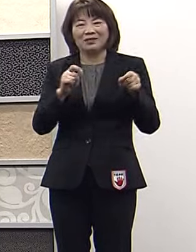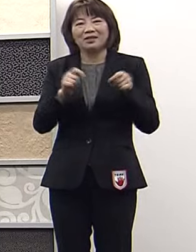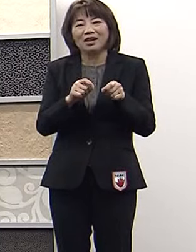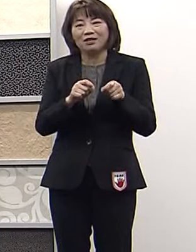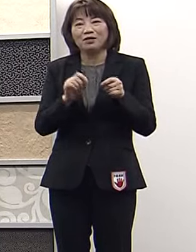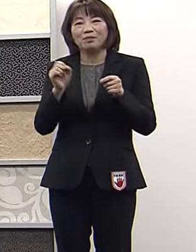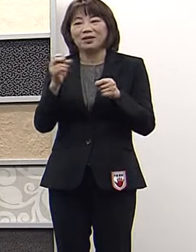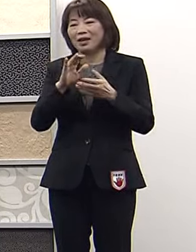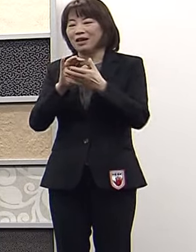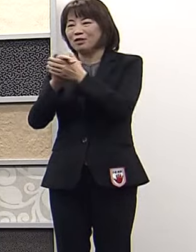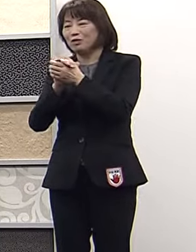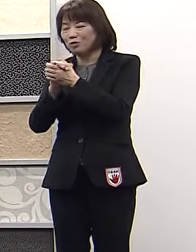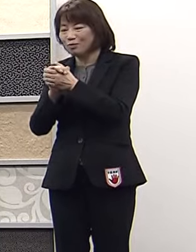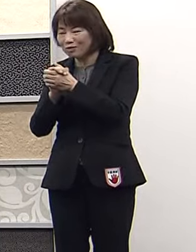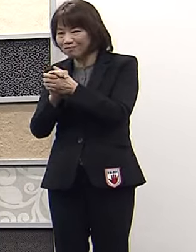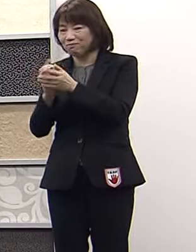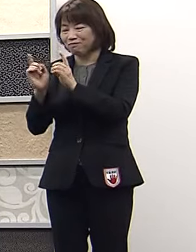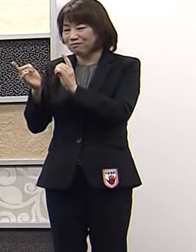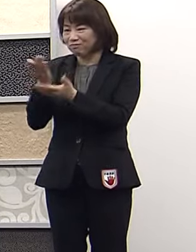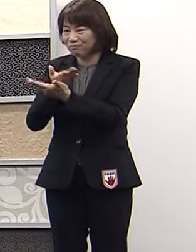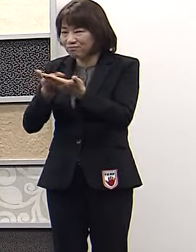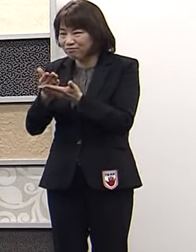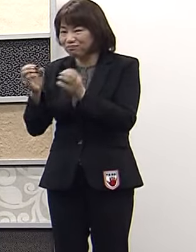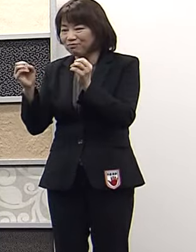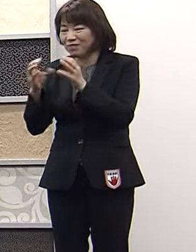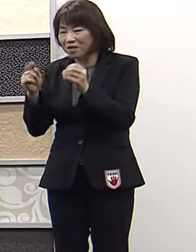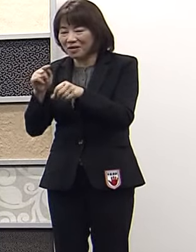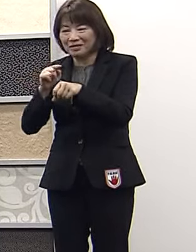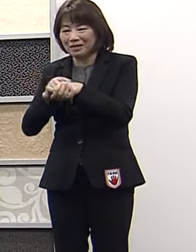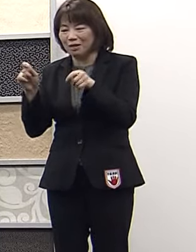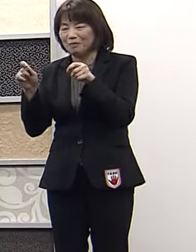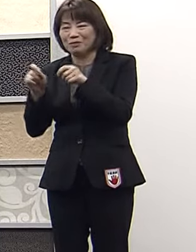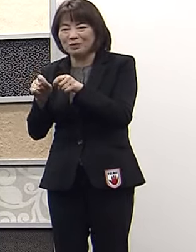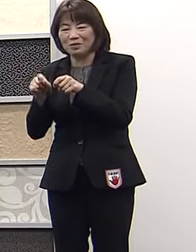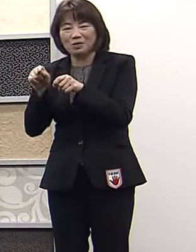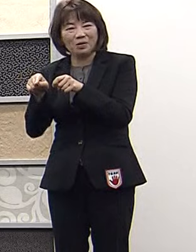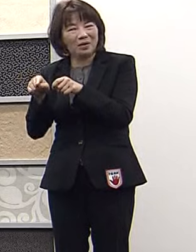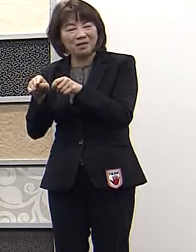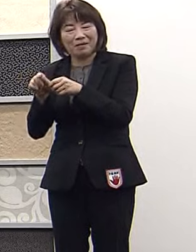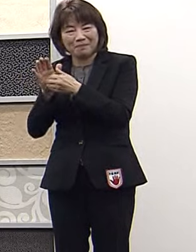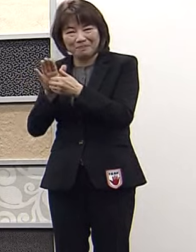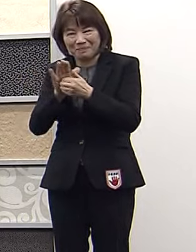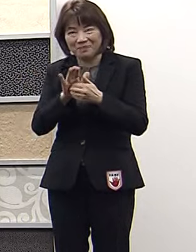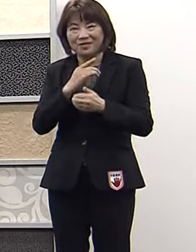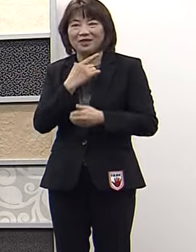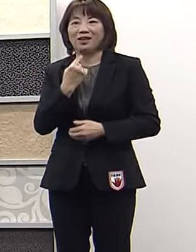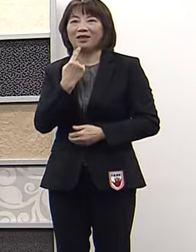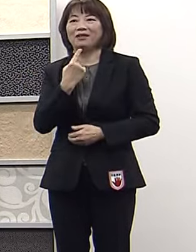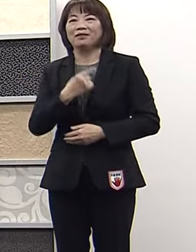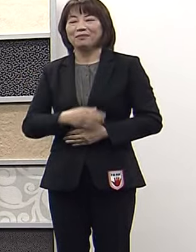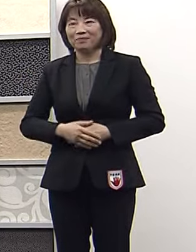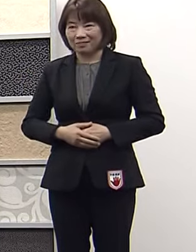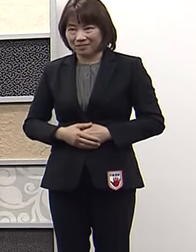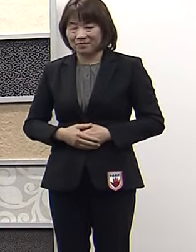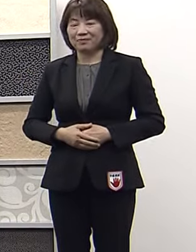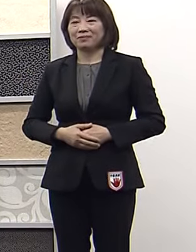したいのにそれができない、こういうような事態はぜひ、避けていきたいと思っています。そういう意味では私どもまず一つはですね、